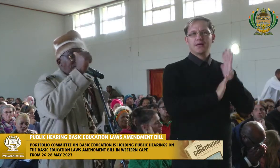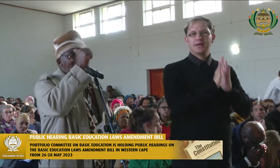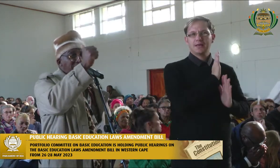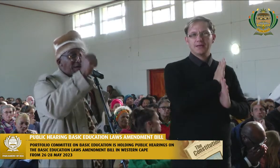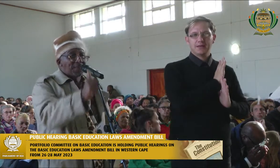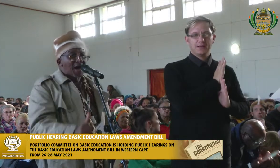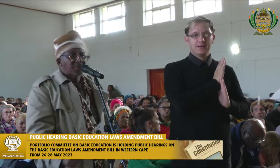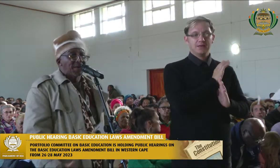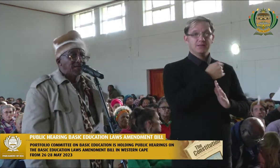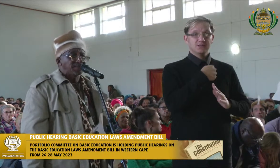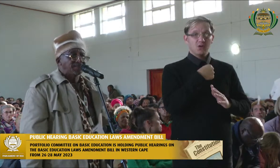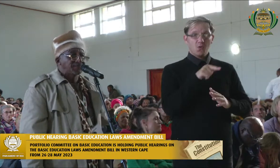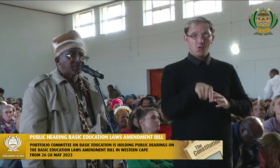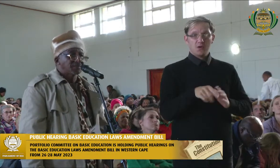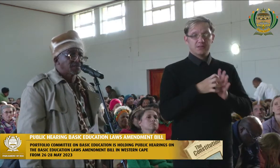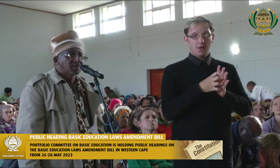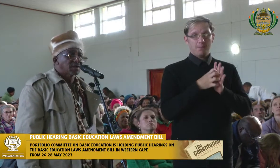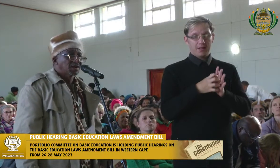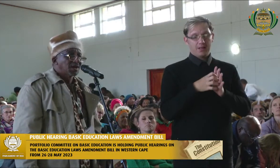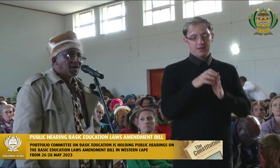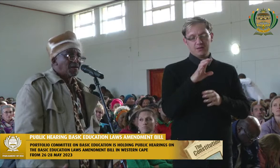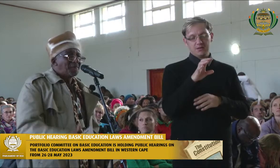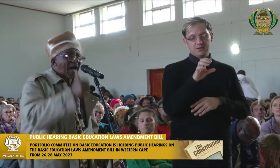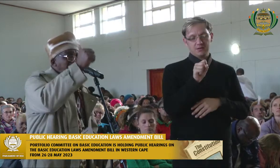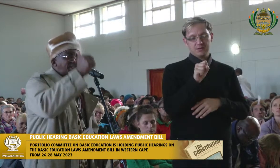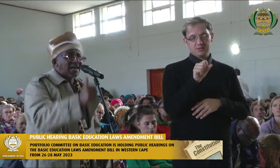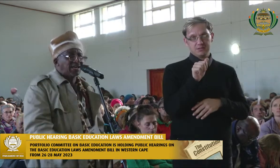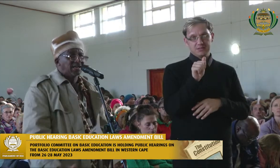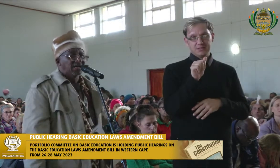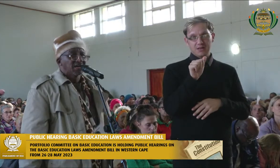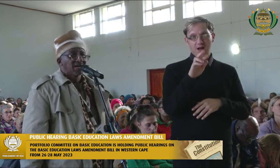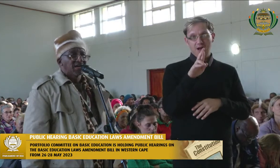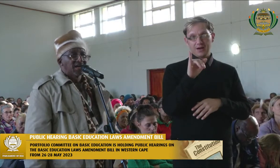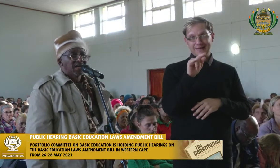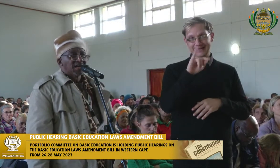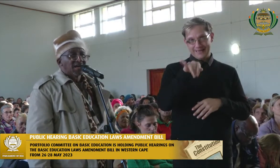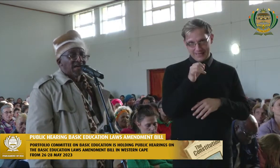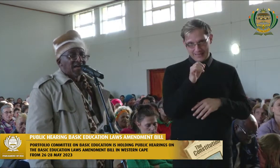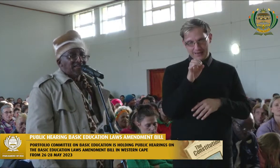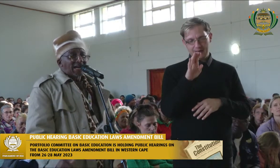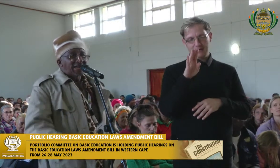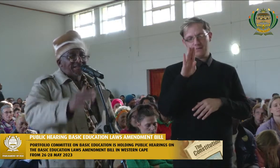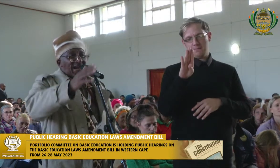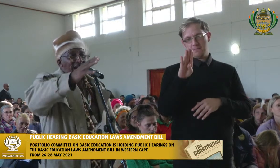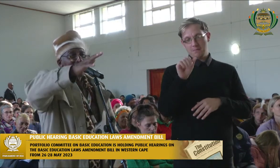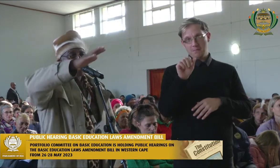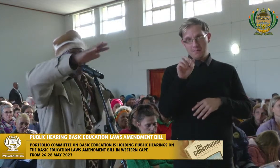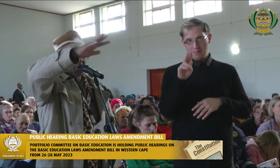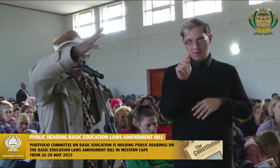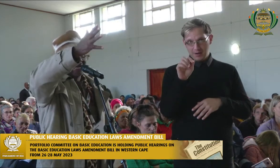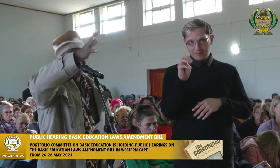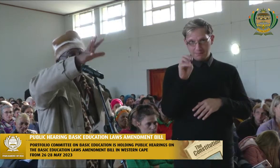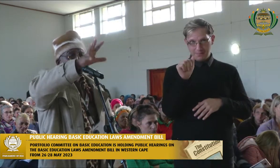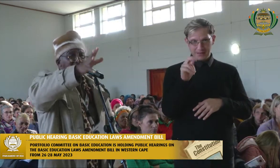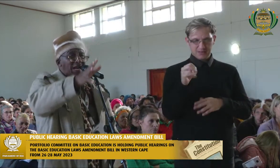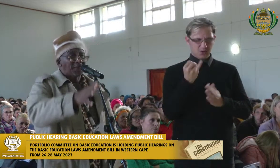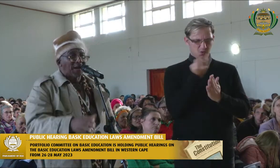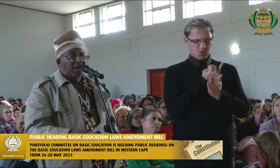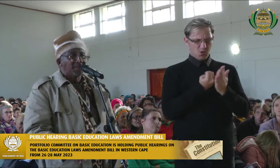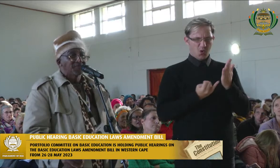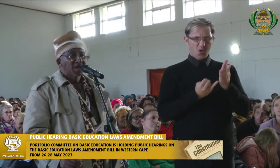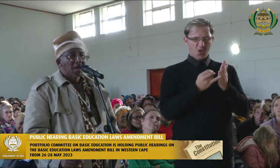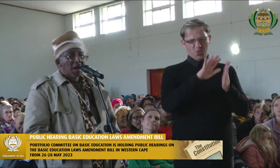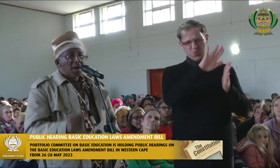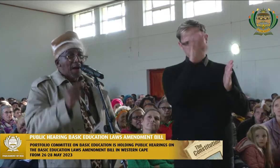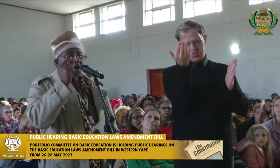een vrou so Saartje Paardman. Waar is sy? Julle teken haar so lelik soos julle